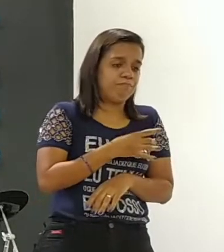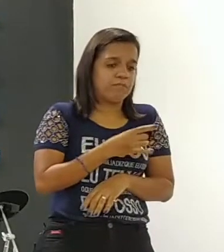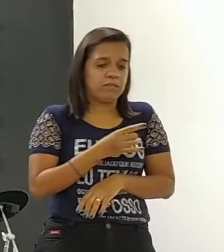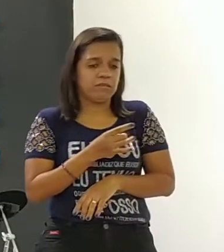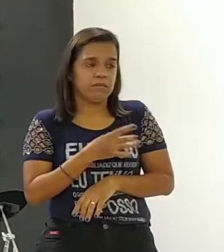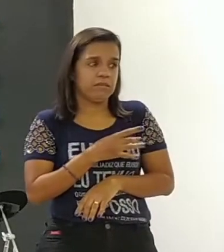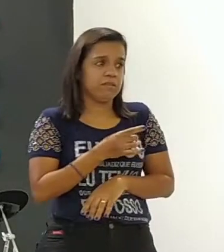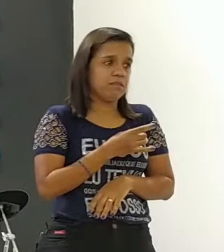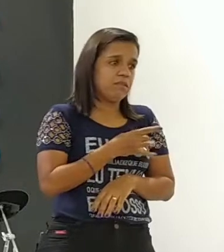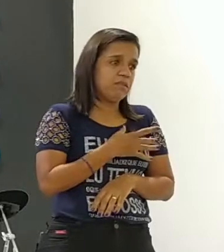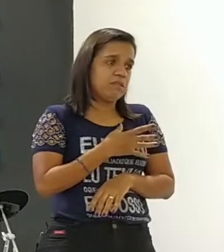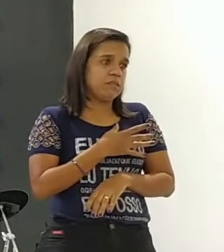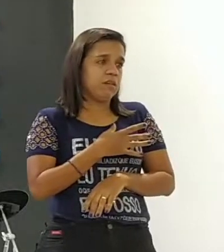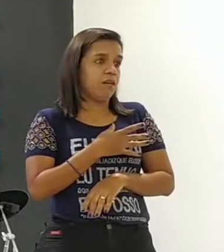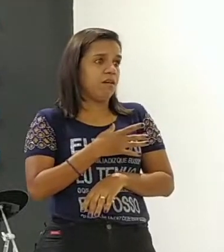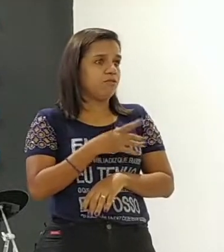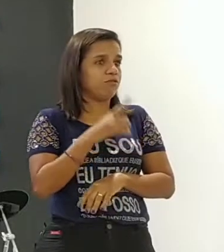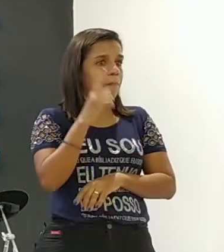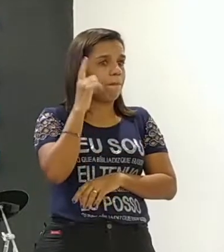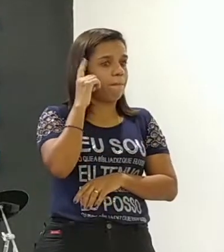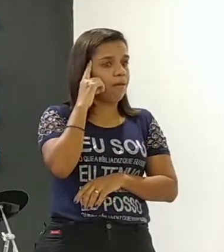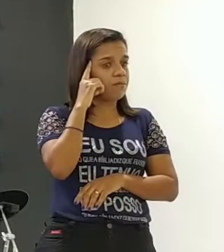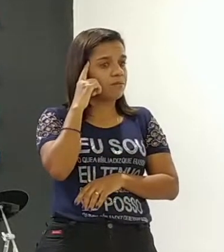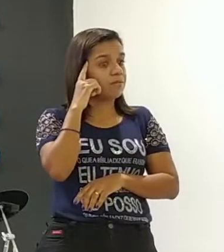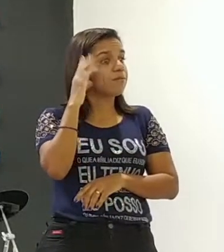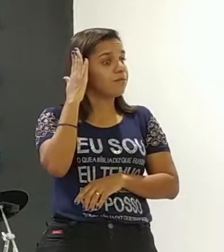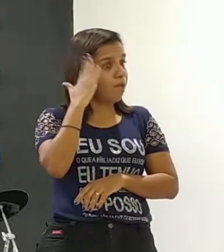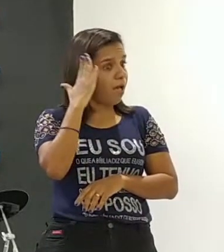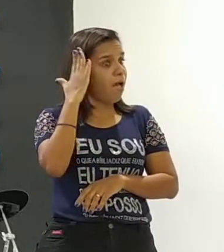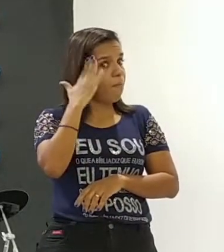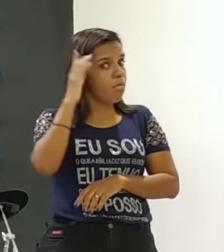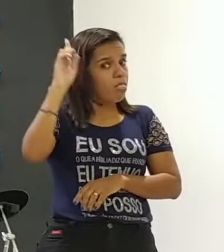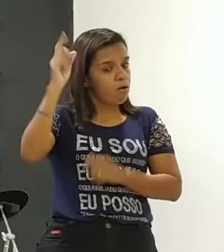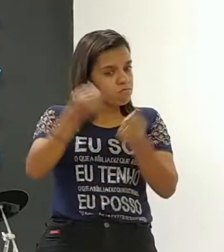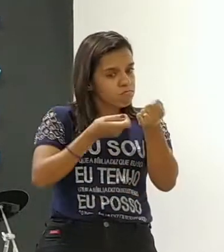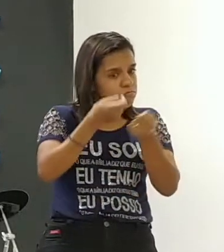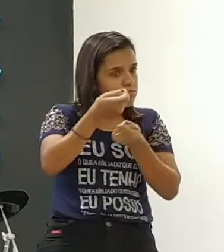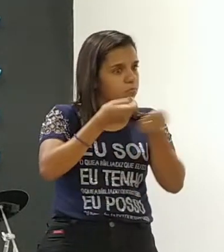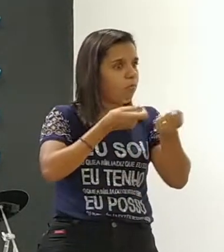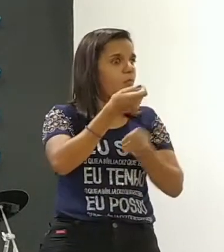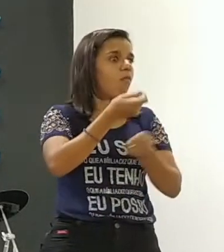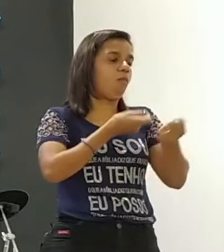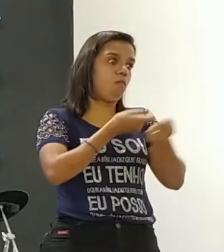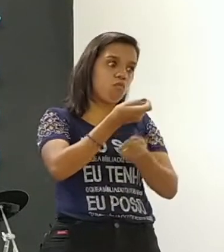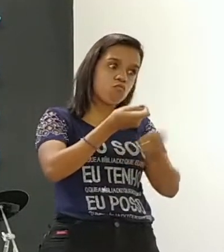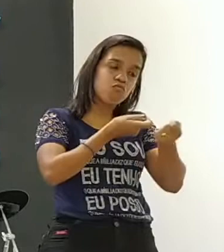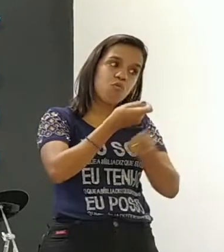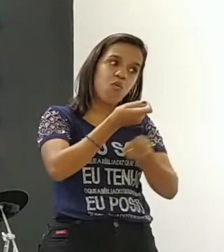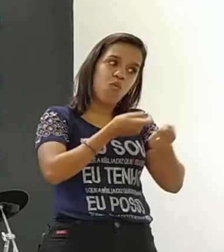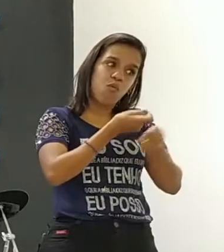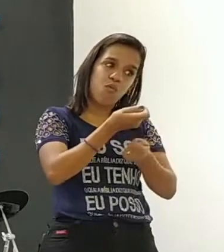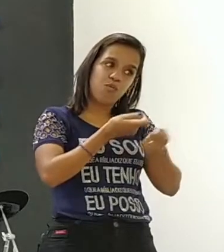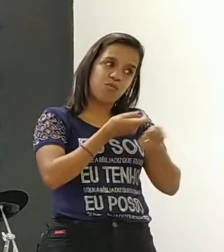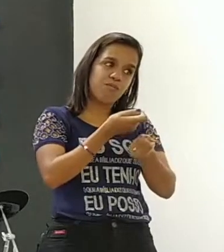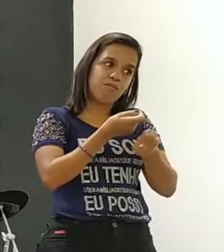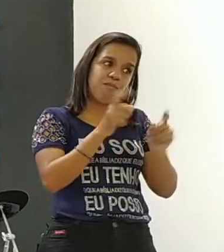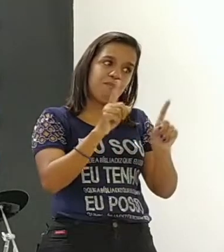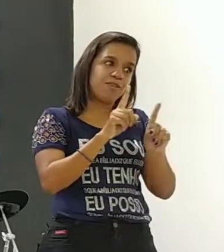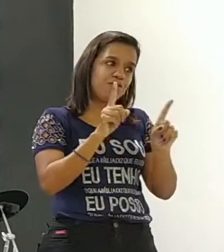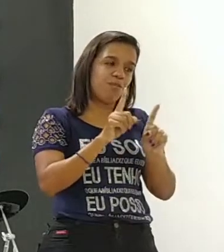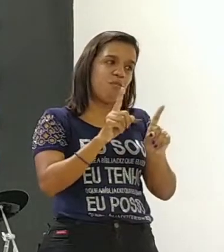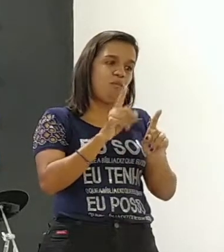balança. A gente acha, a gente sabe que Deus está no controle, a gente fala que Deus gente não